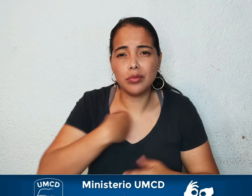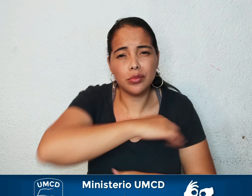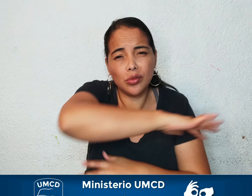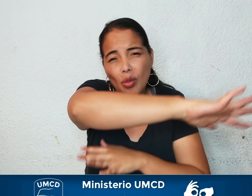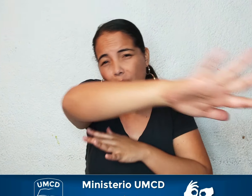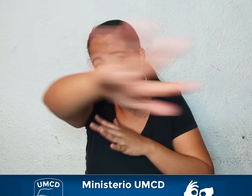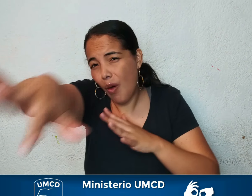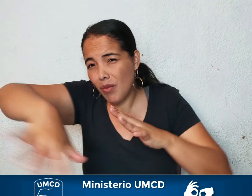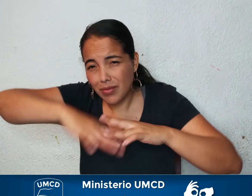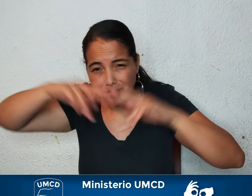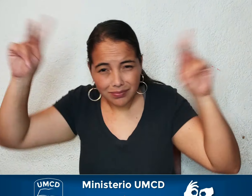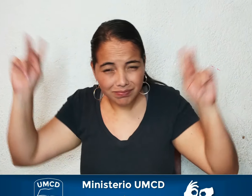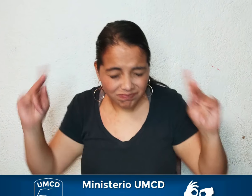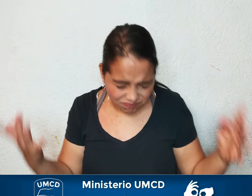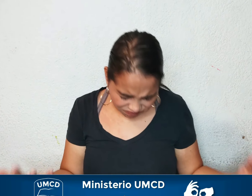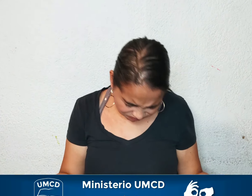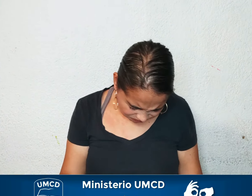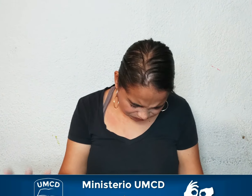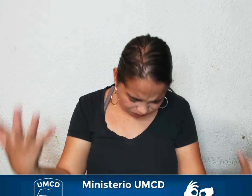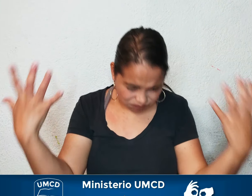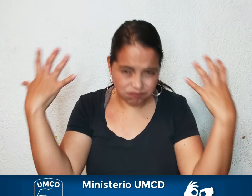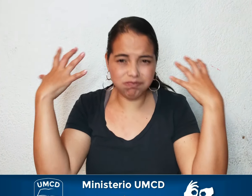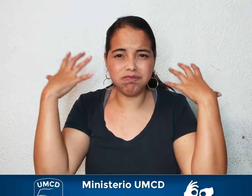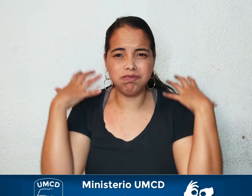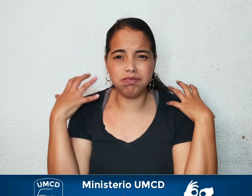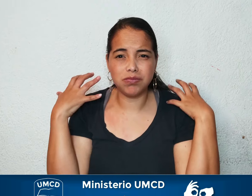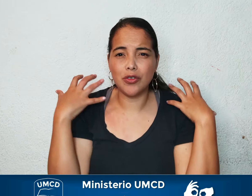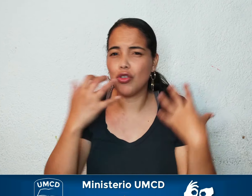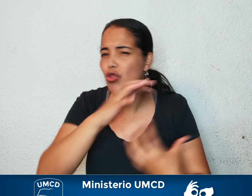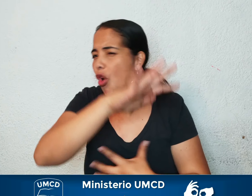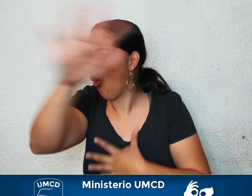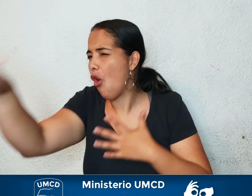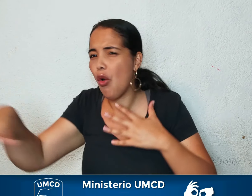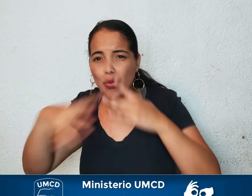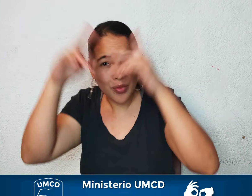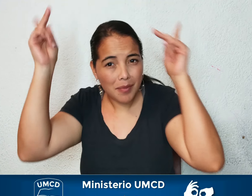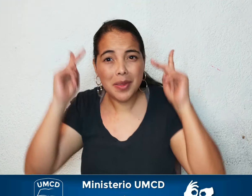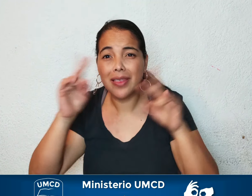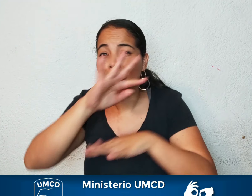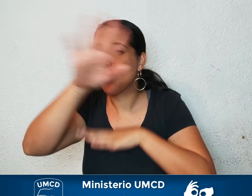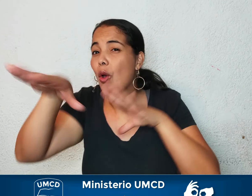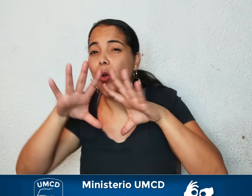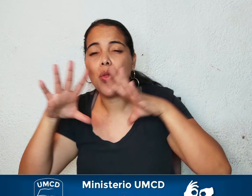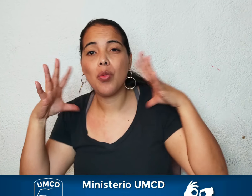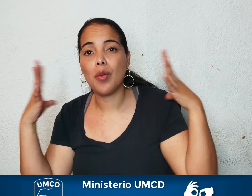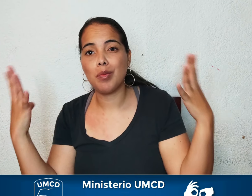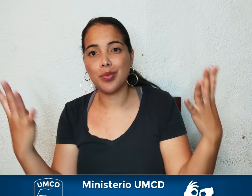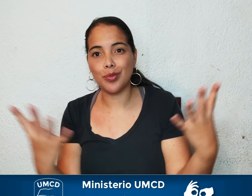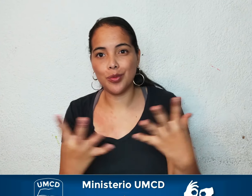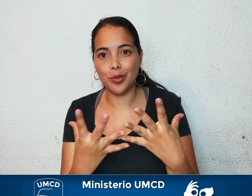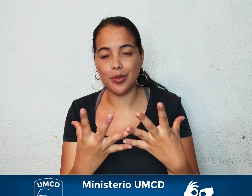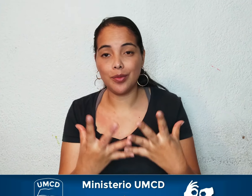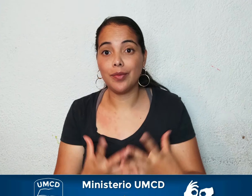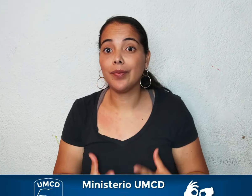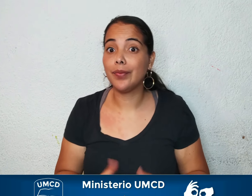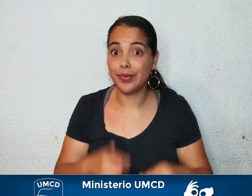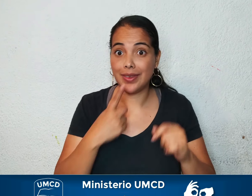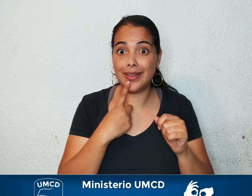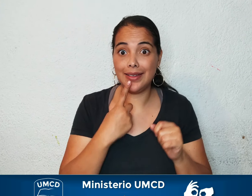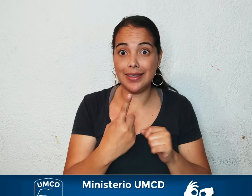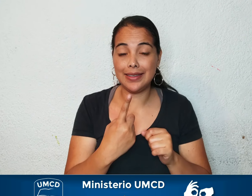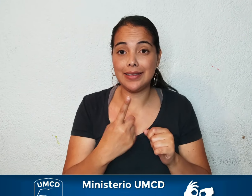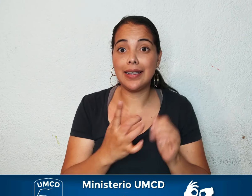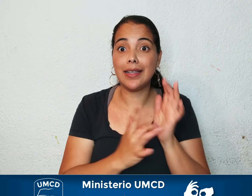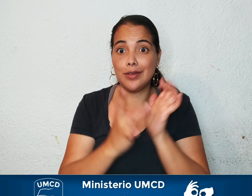vendría a quitar el pecado. Ese es el Cordero de Dios que quita el pecado del mundo.